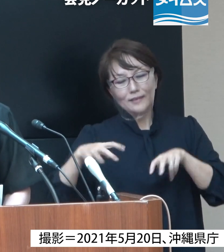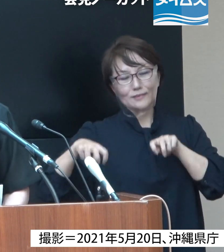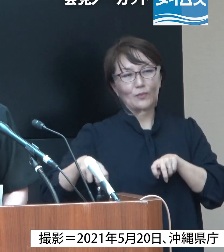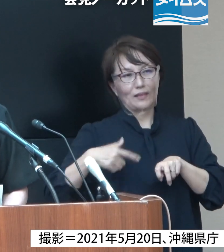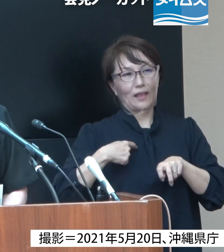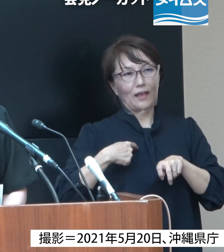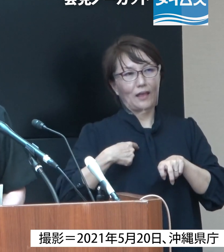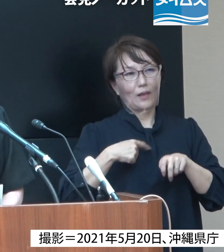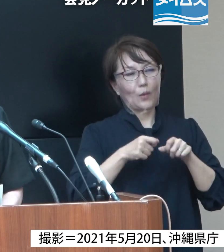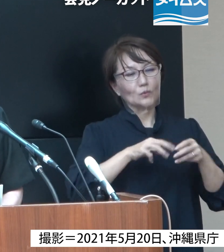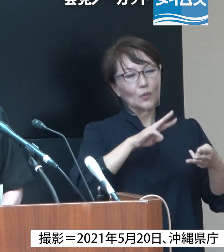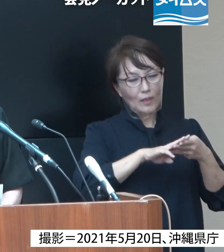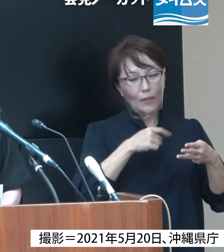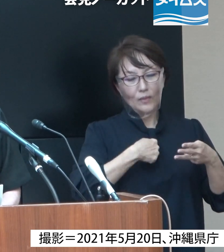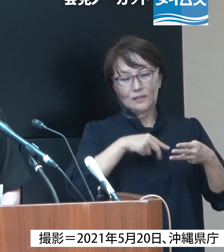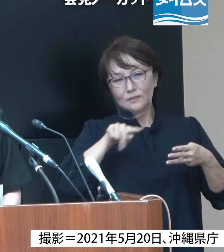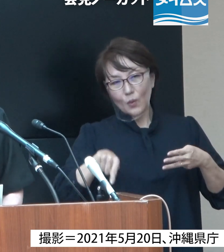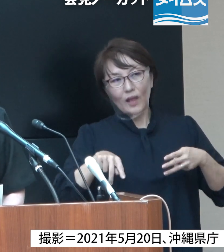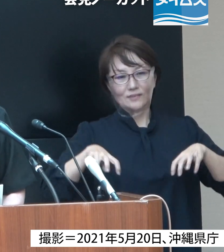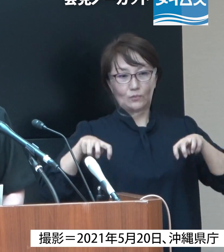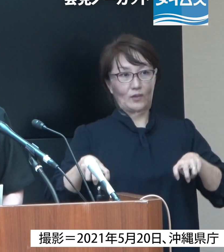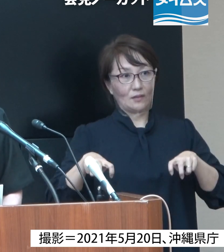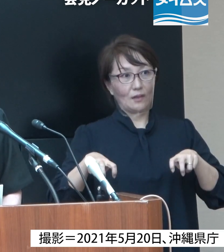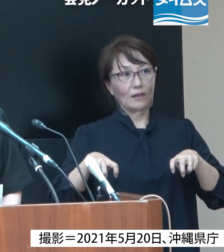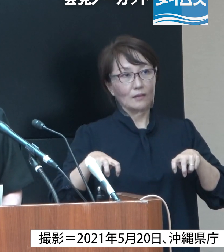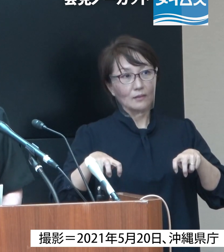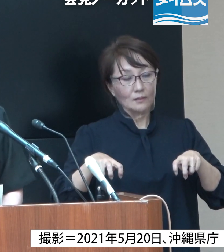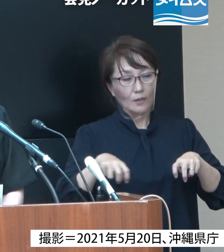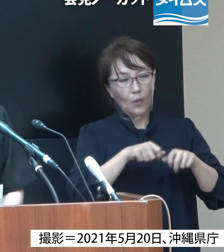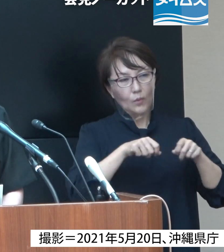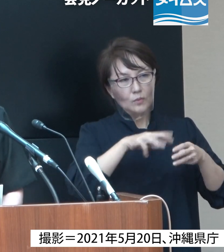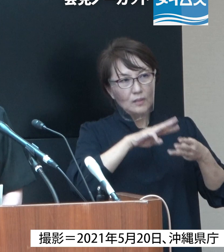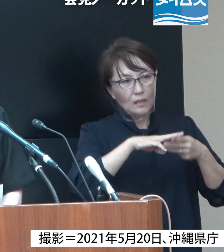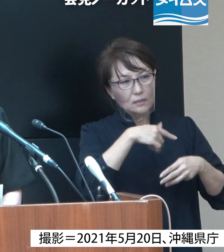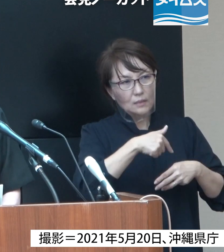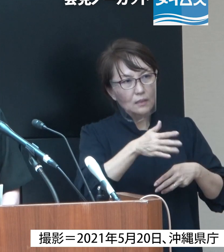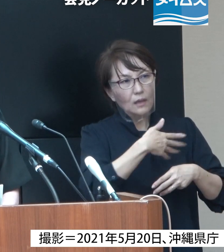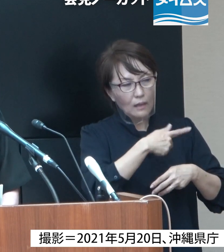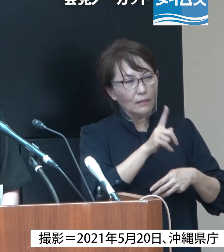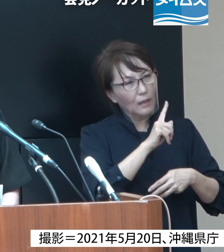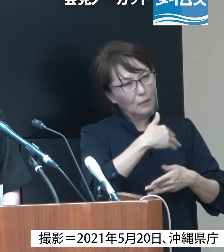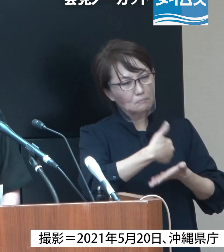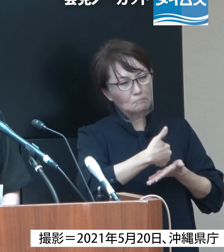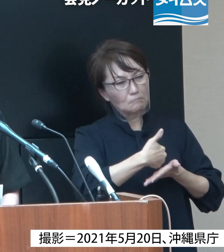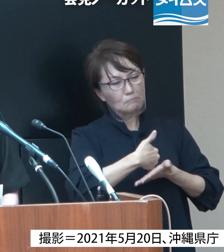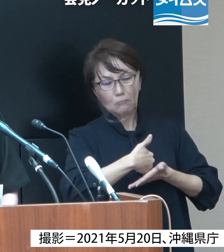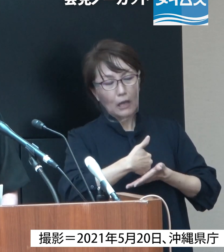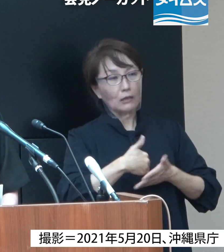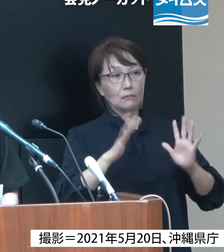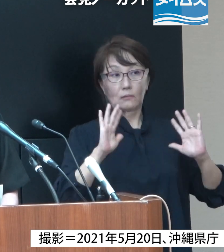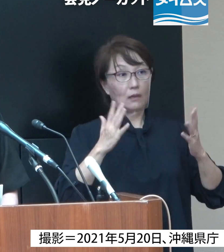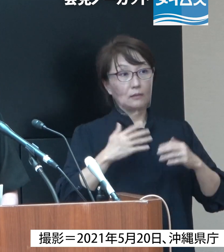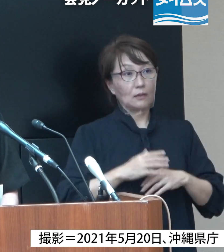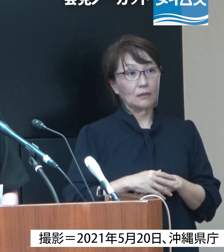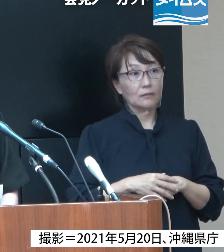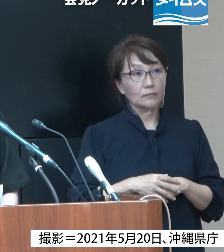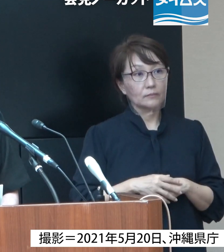けども、特にその後細田先生から何か言及されるということはありませんでした。